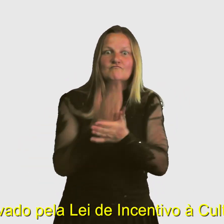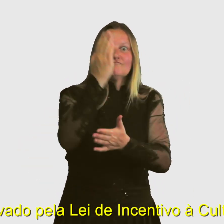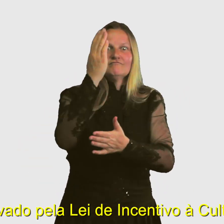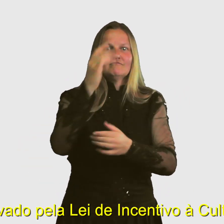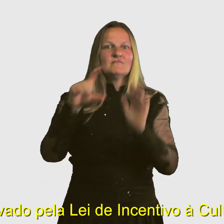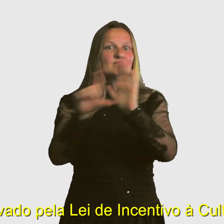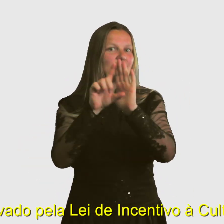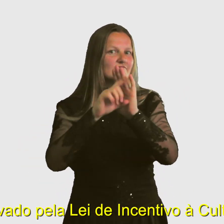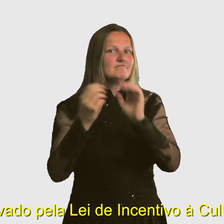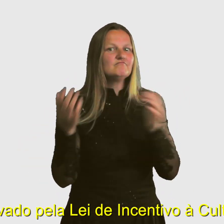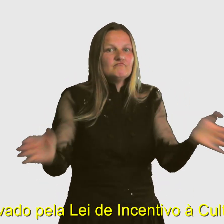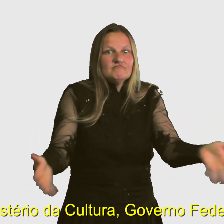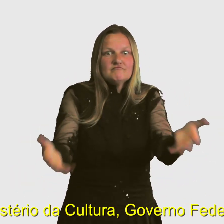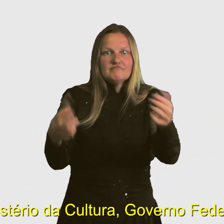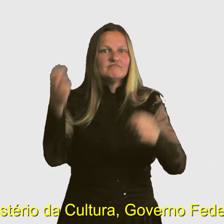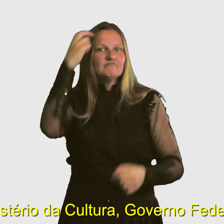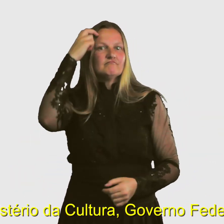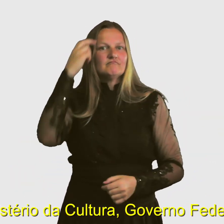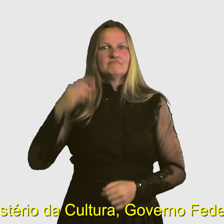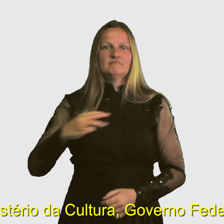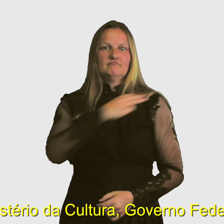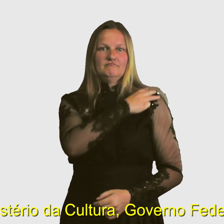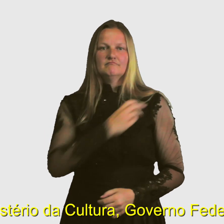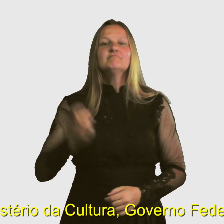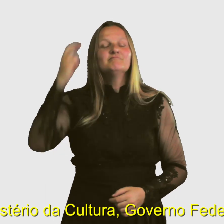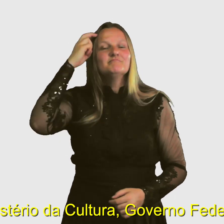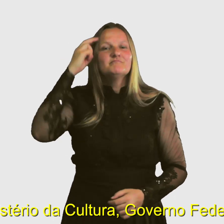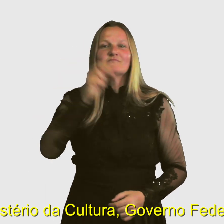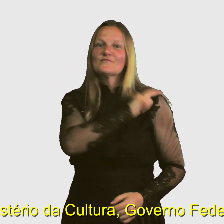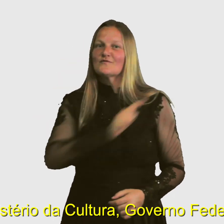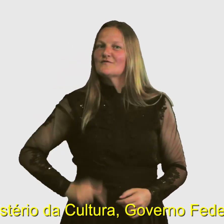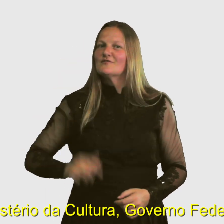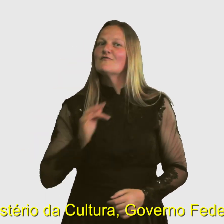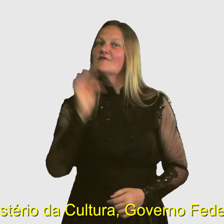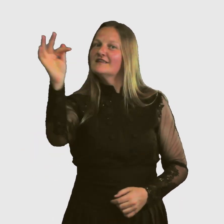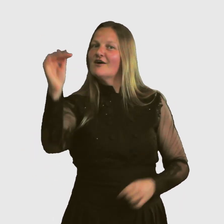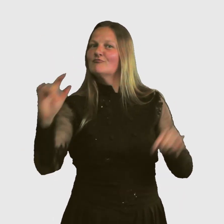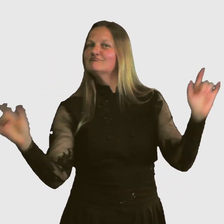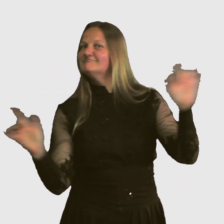pela Lei de Incentivo à Cultura, Ministério da Cultura, Governo Federal. Música.